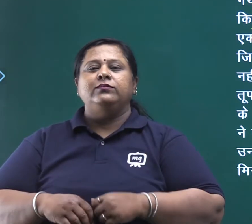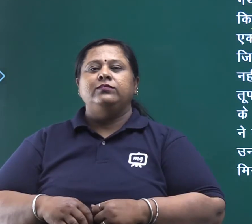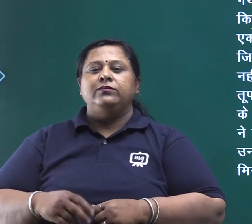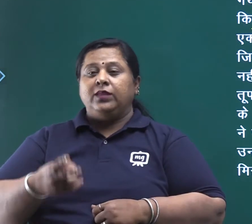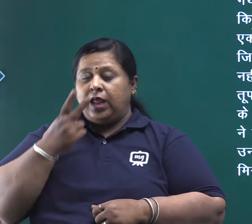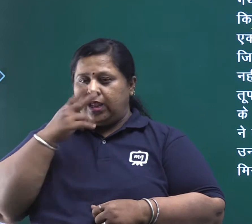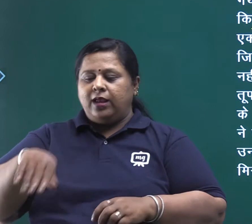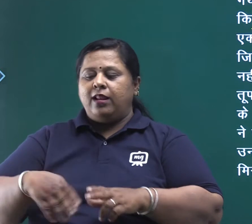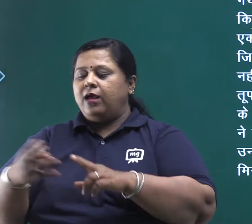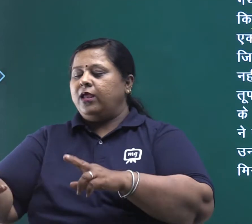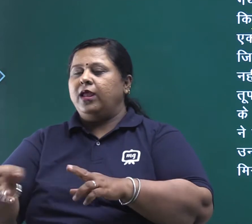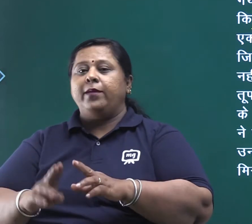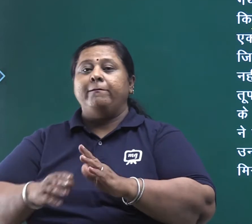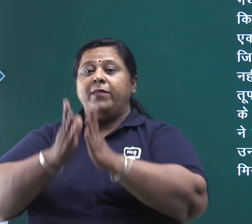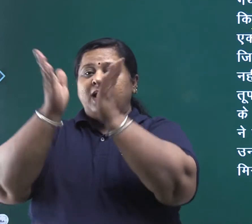एक पेड़